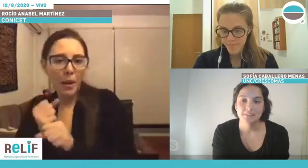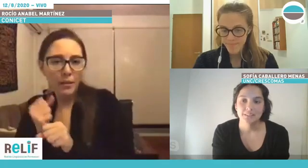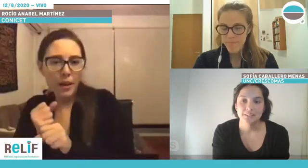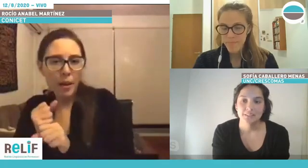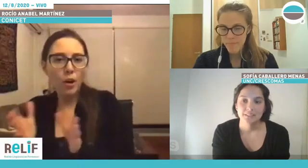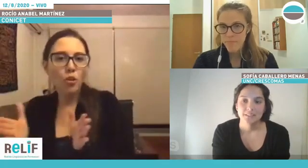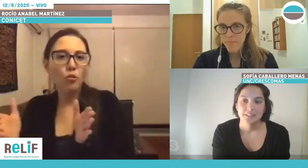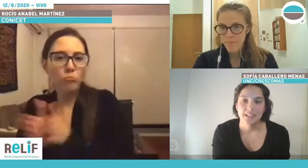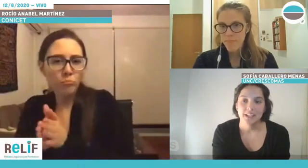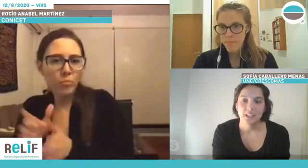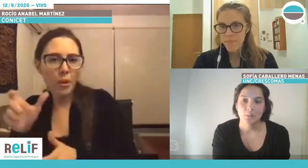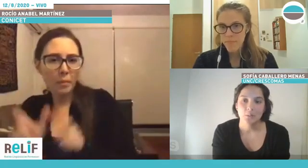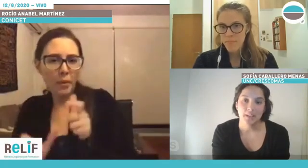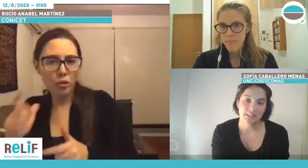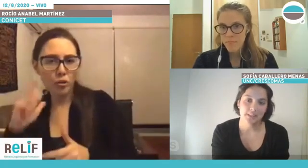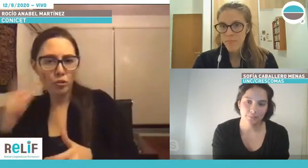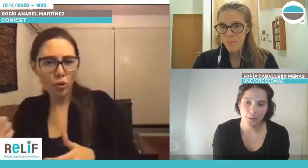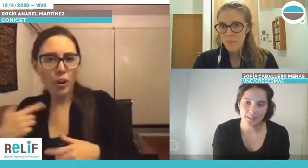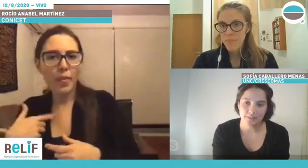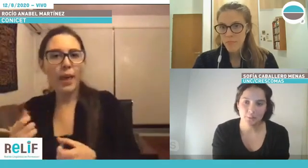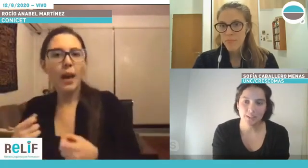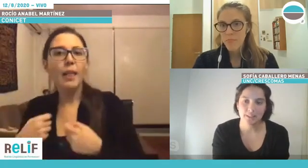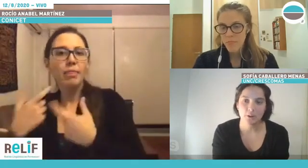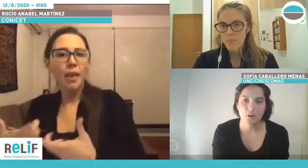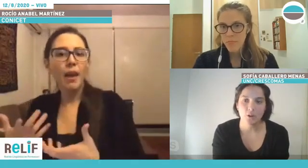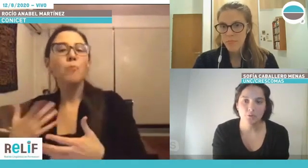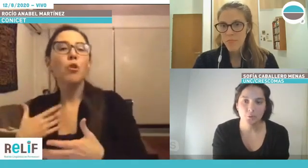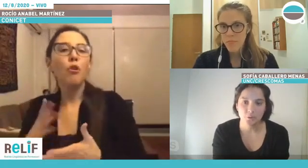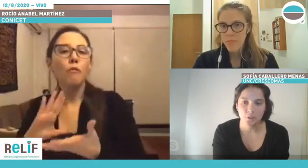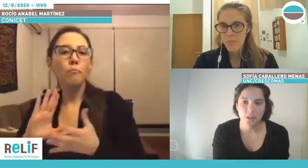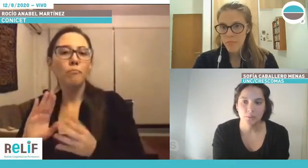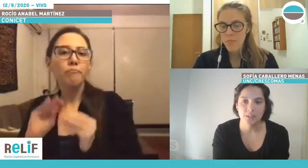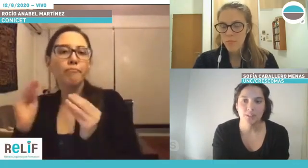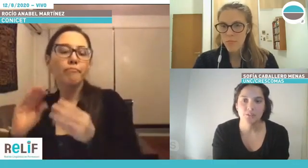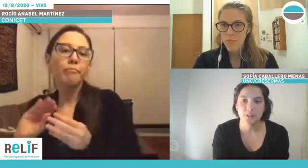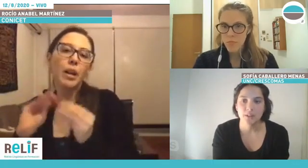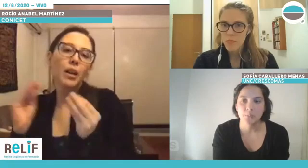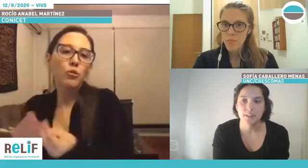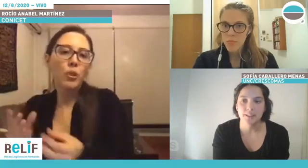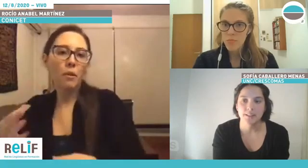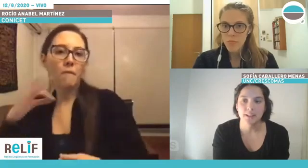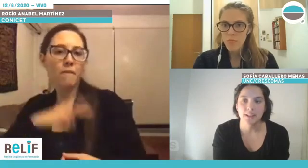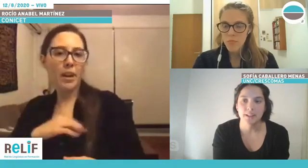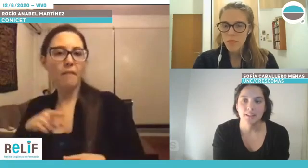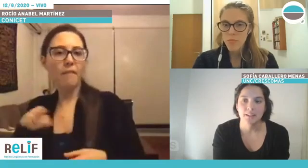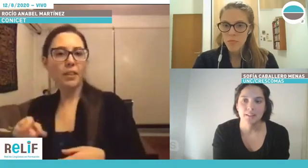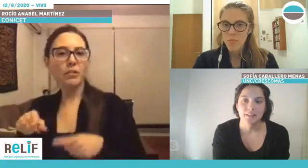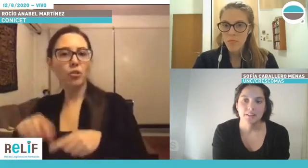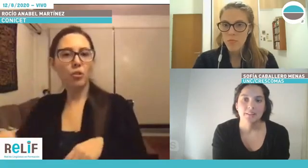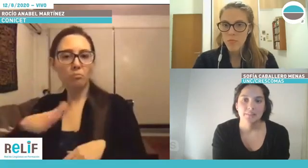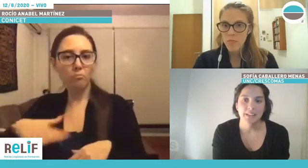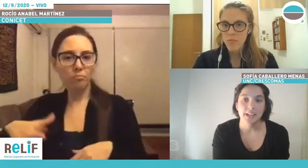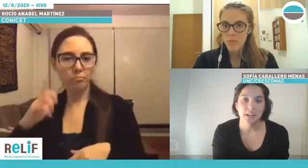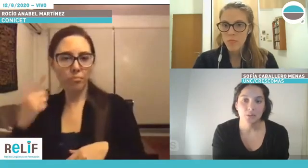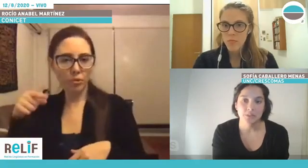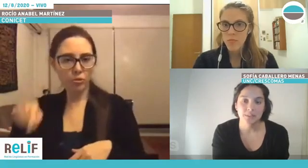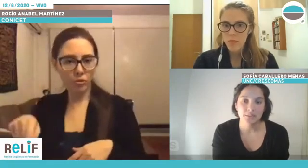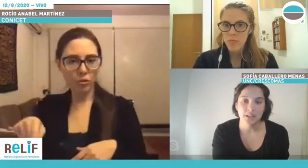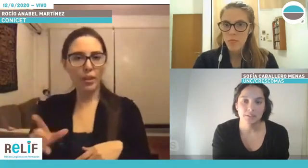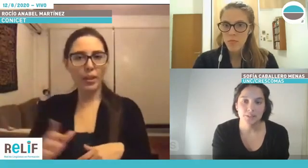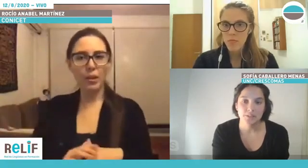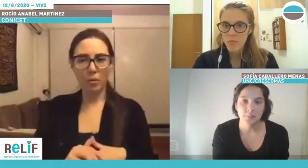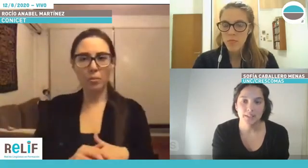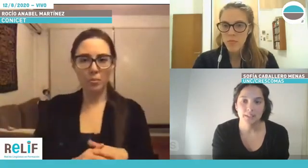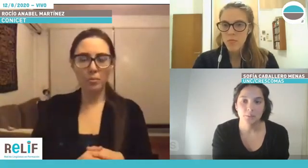aportar, como en esa forma de trabajo conjunto con la comunidad sorda, puede, generar